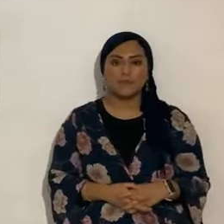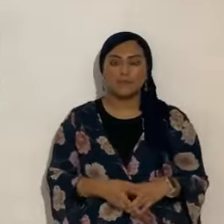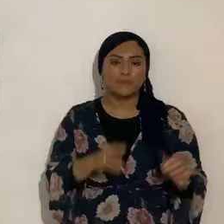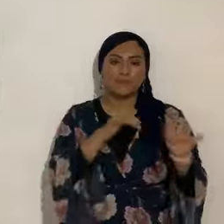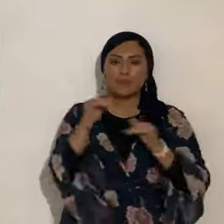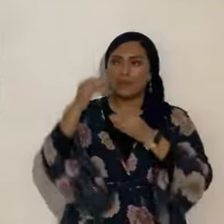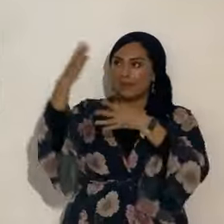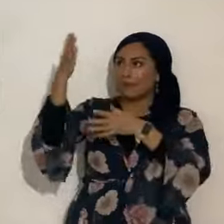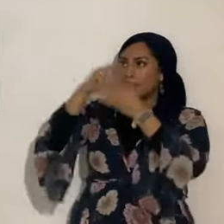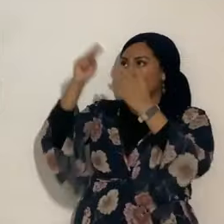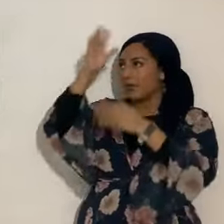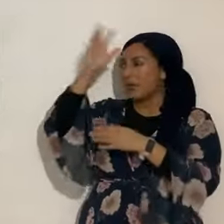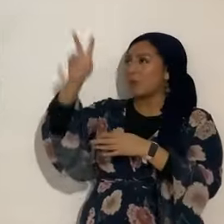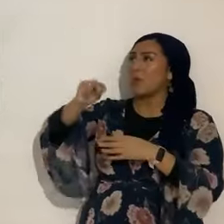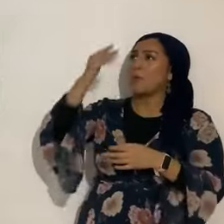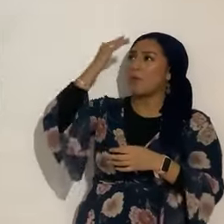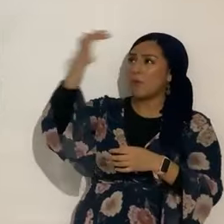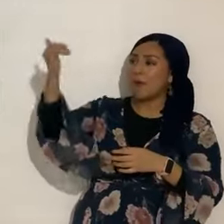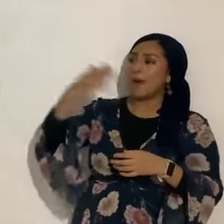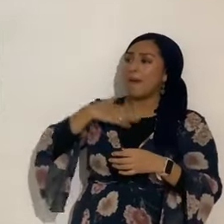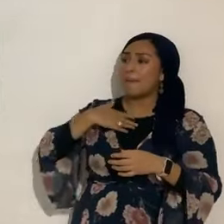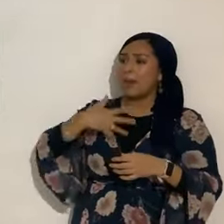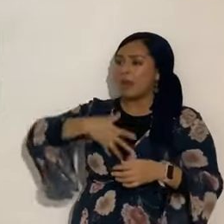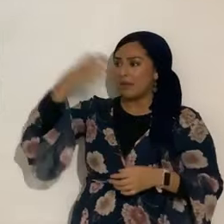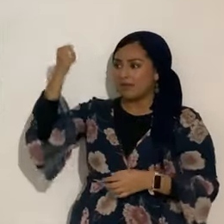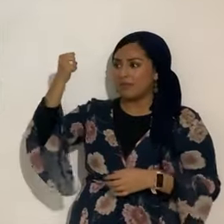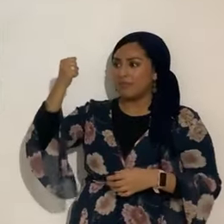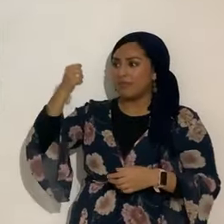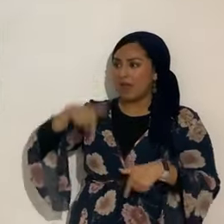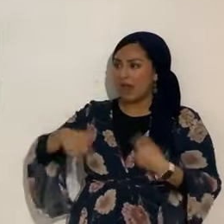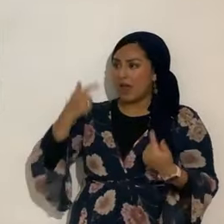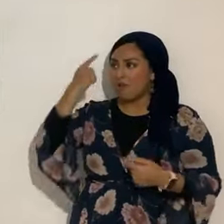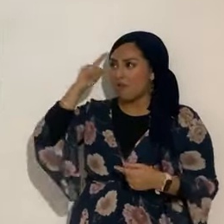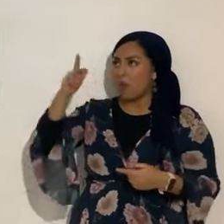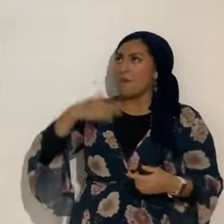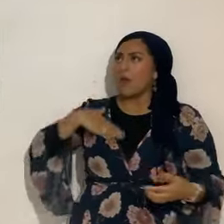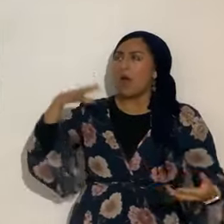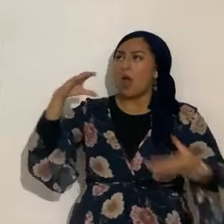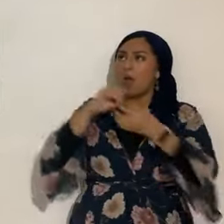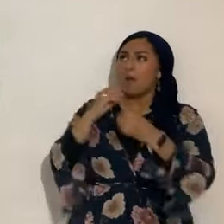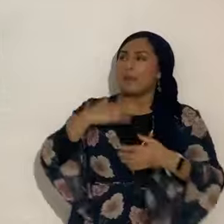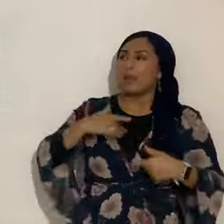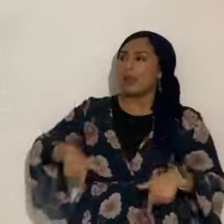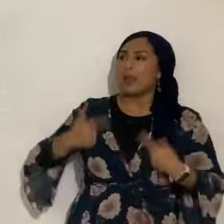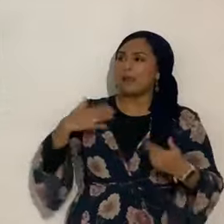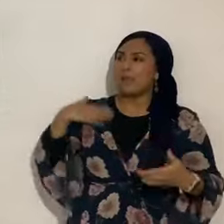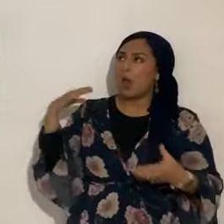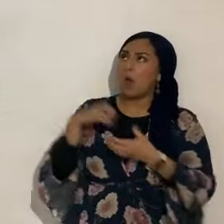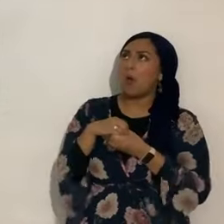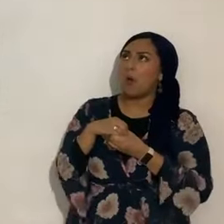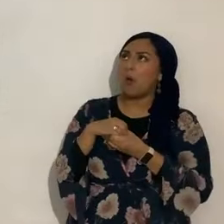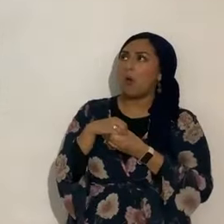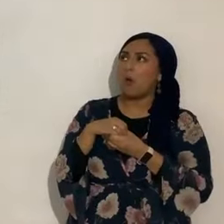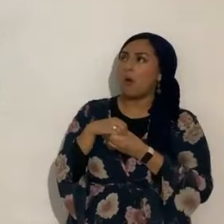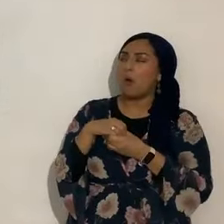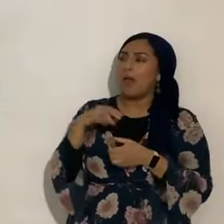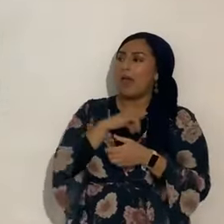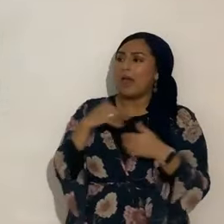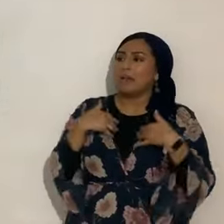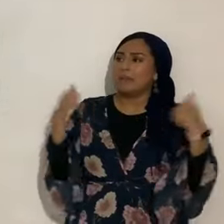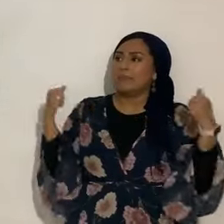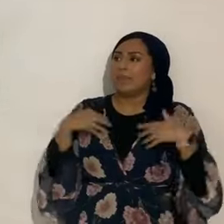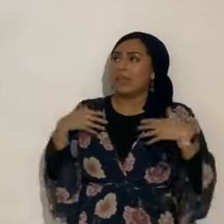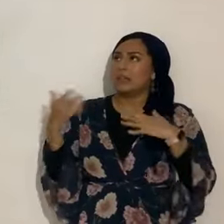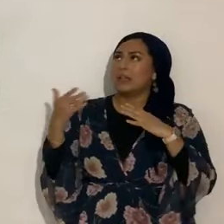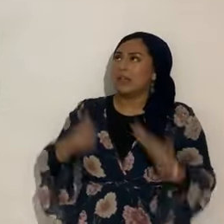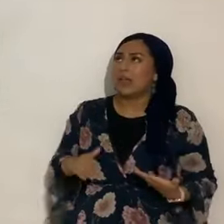decirle al Eterno, no, ¿por qué me vas a quitar la vida? Esta vida me pertenece, es mía. Yo tengo miedo a